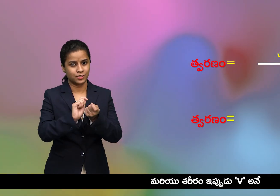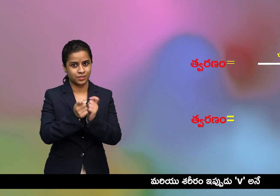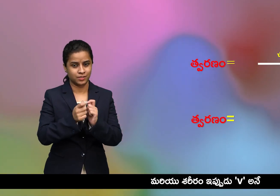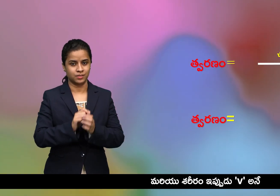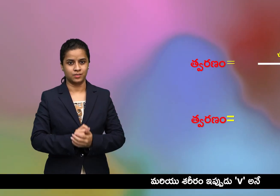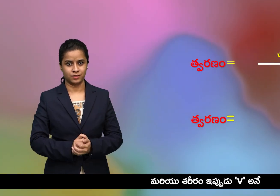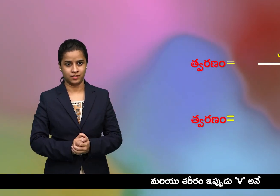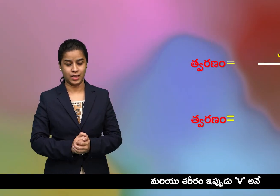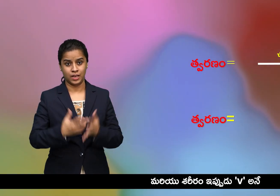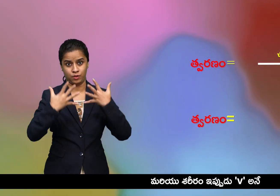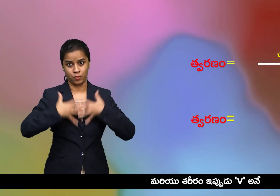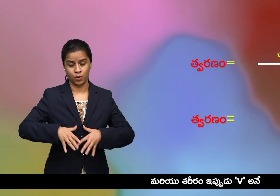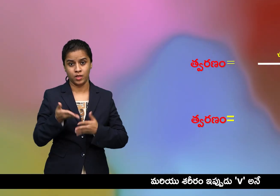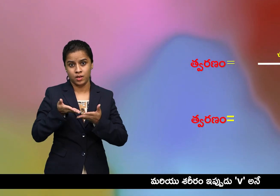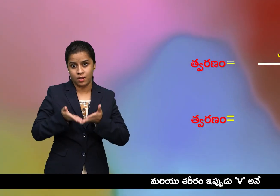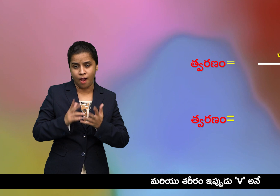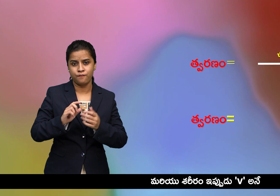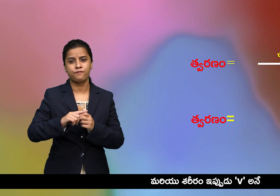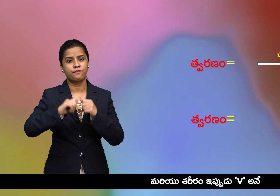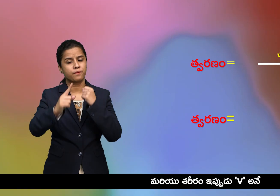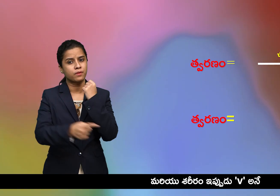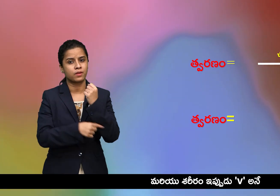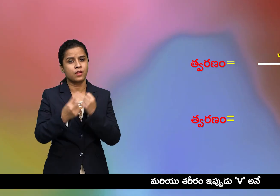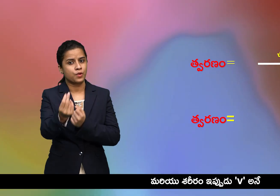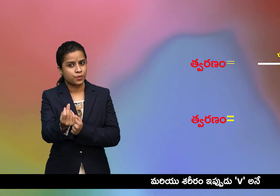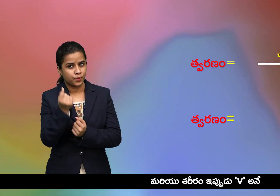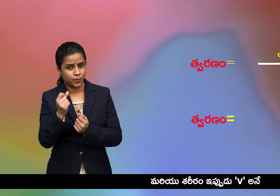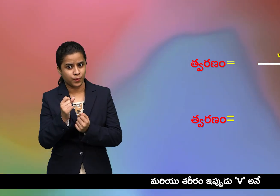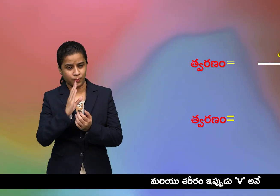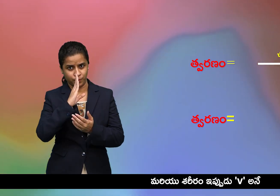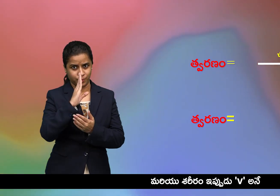మరియు శరీరం ఇప్పుడు v అనే